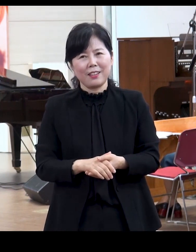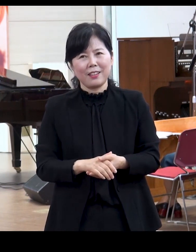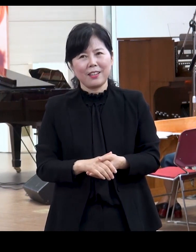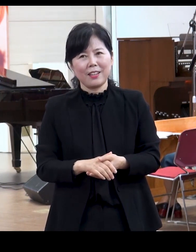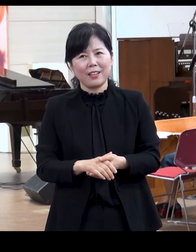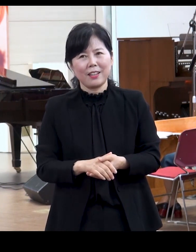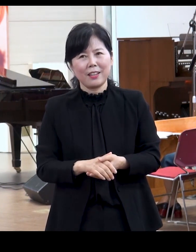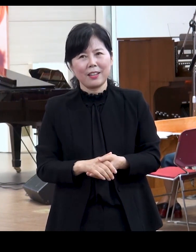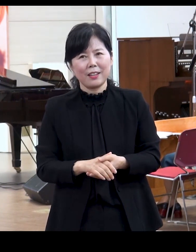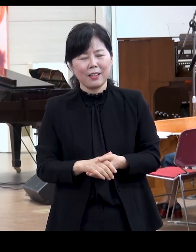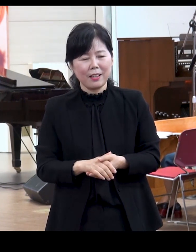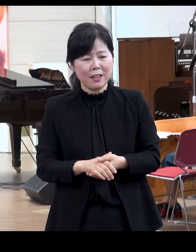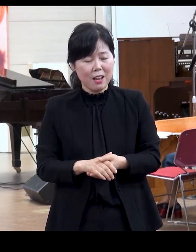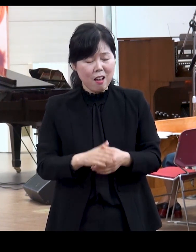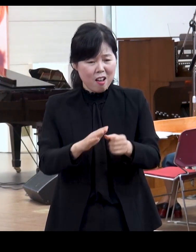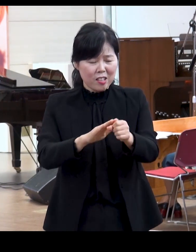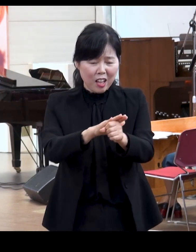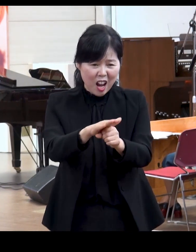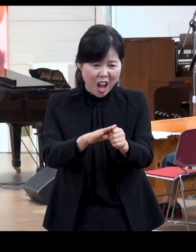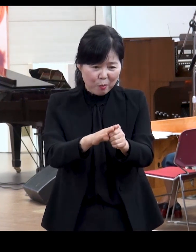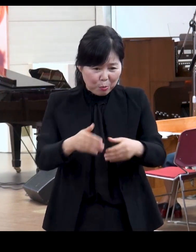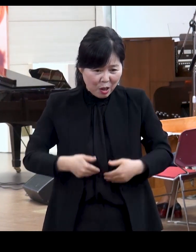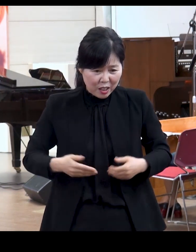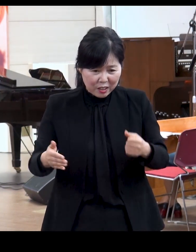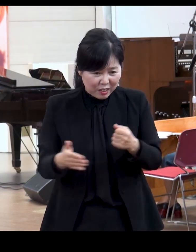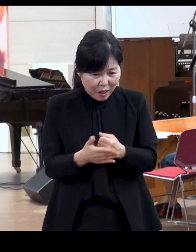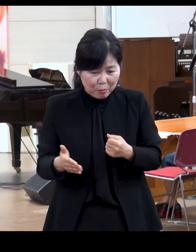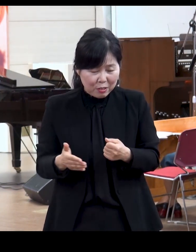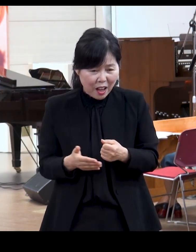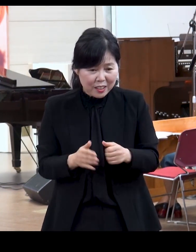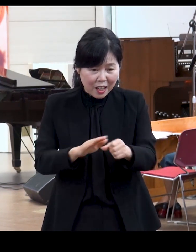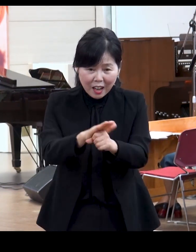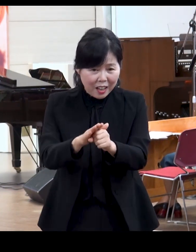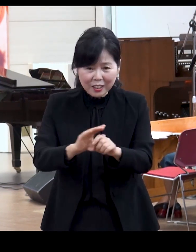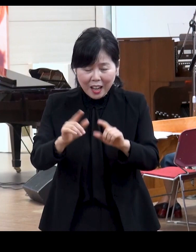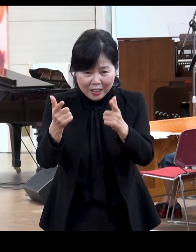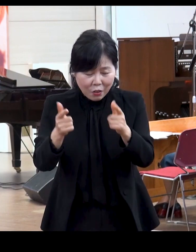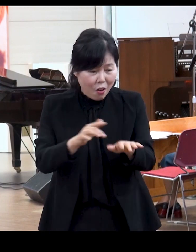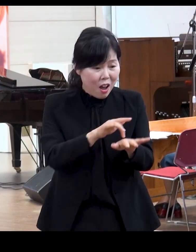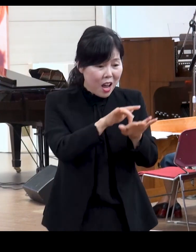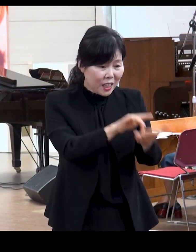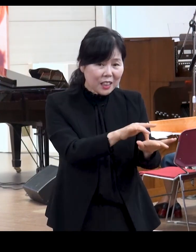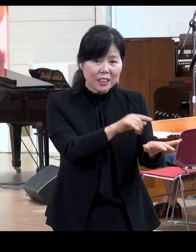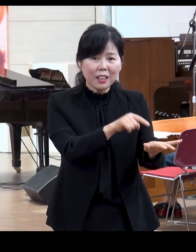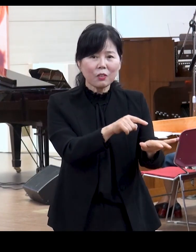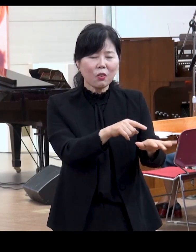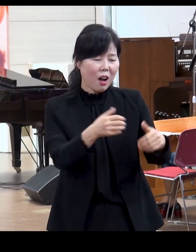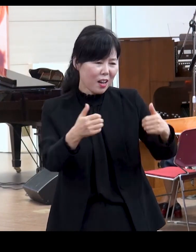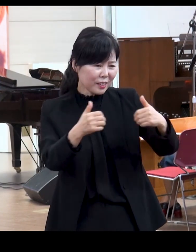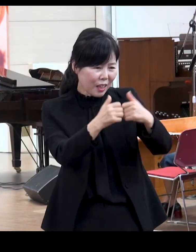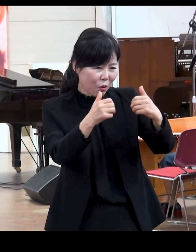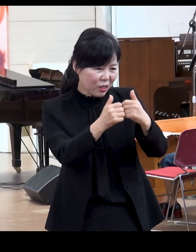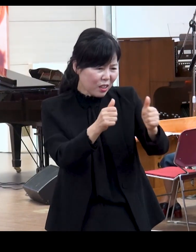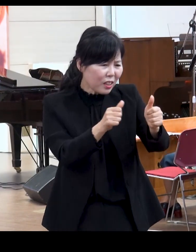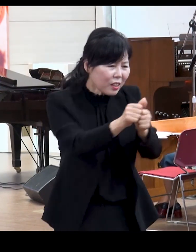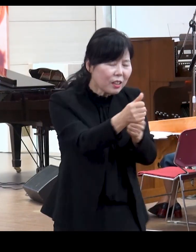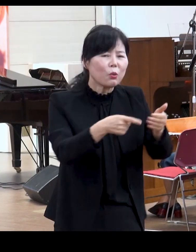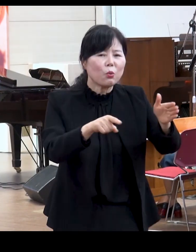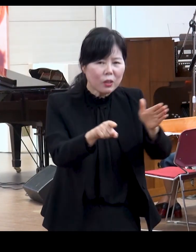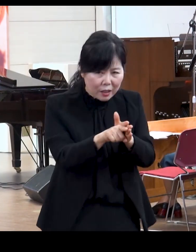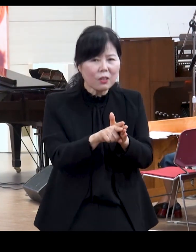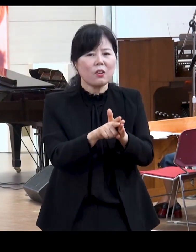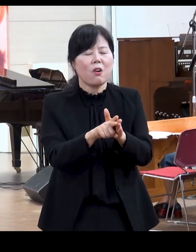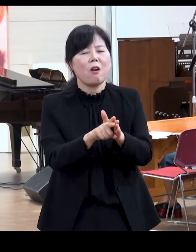예, 그것이 그냥 내가 사랑해야 하니까 하는 것이 아니라 대적 마귀와 싸워 이기기 위해서 하는 거라면 할 수 있다, 그